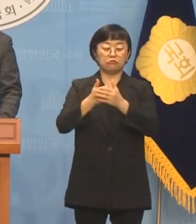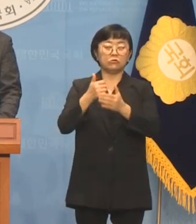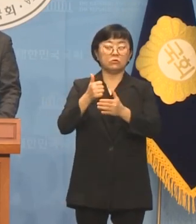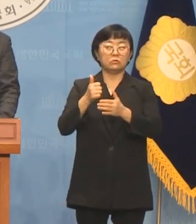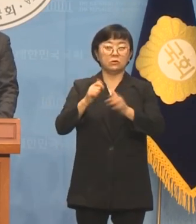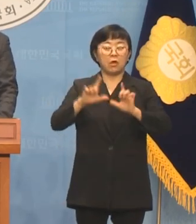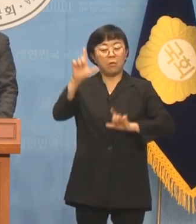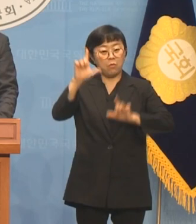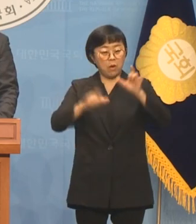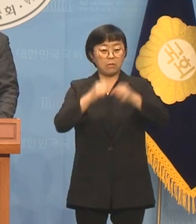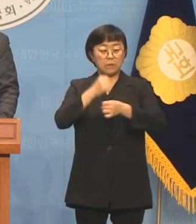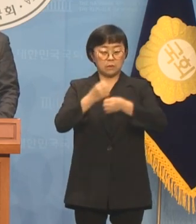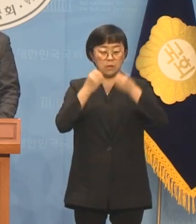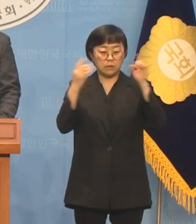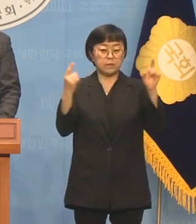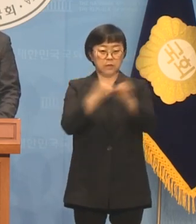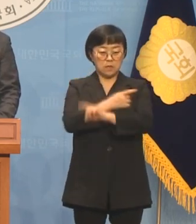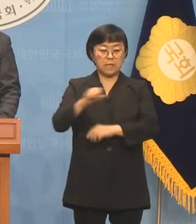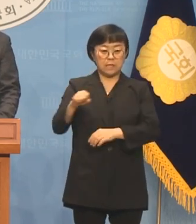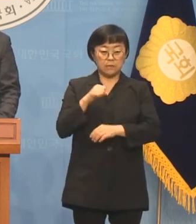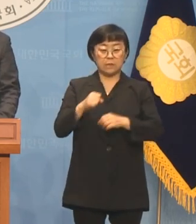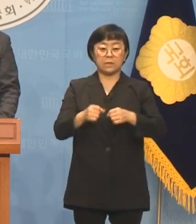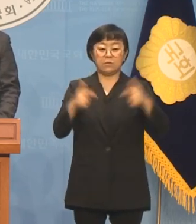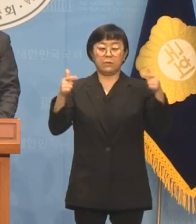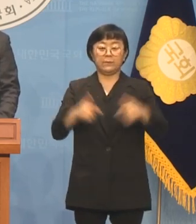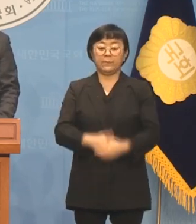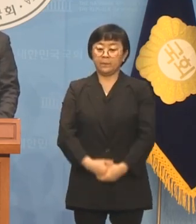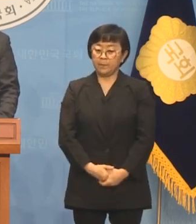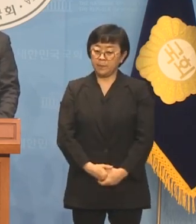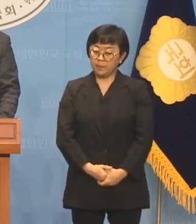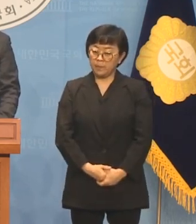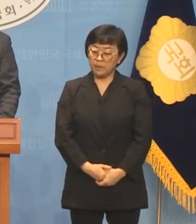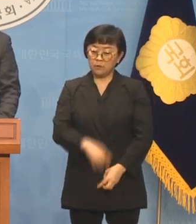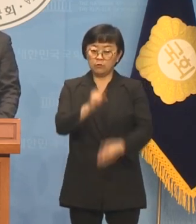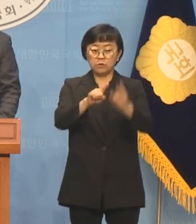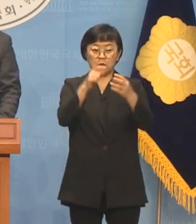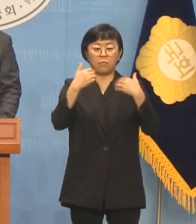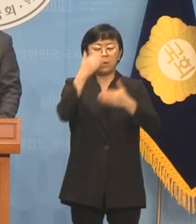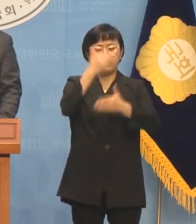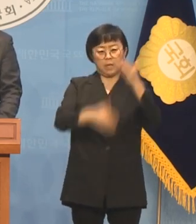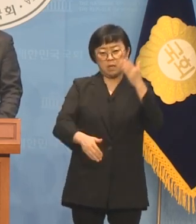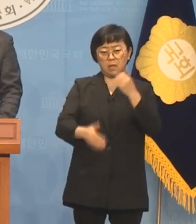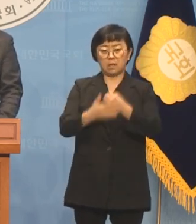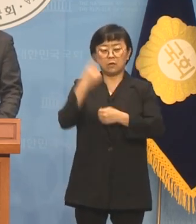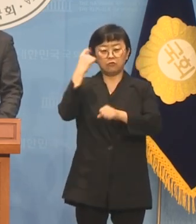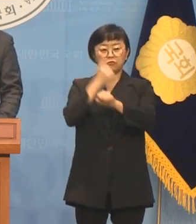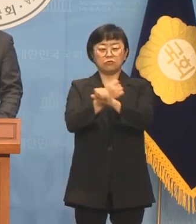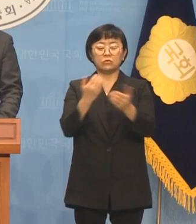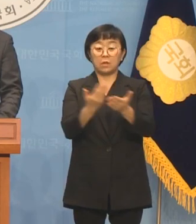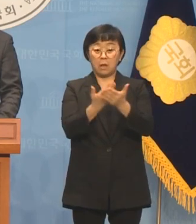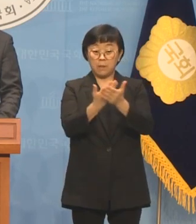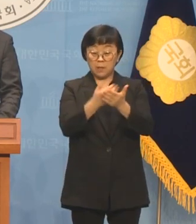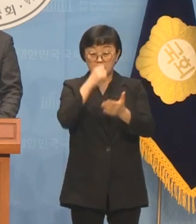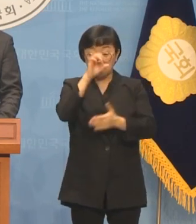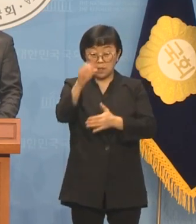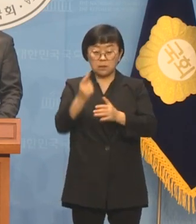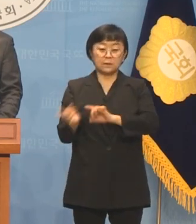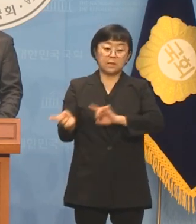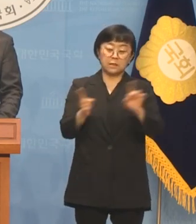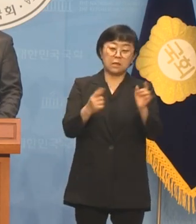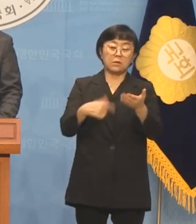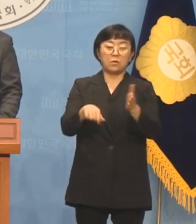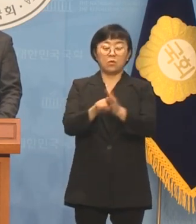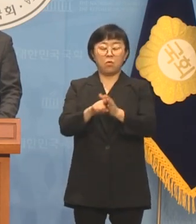설립으로 혁신 동력을 되살리겠습니다. 윤석열 정부가 삭감한 국가 R&D 예산을 회복하고 나아가